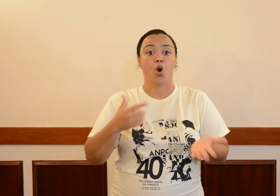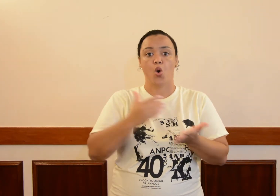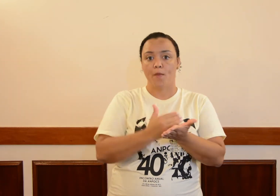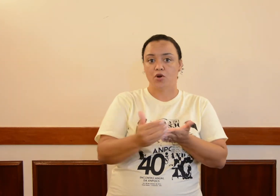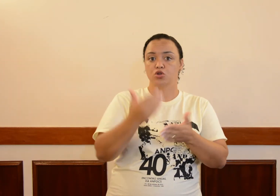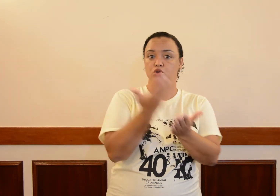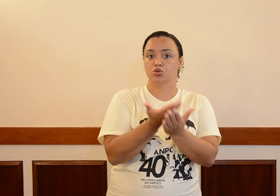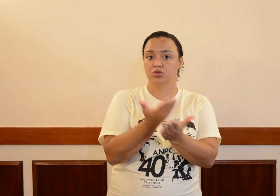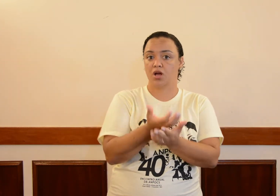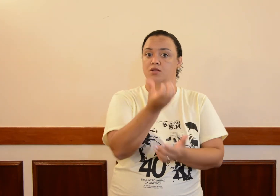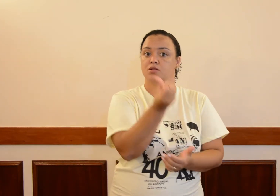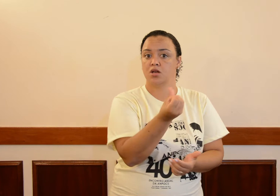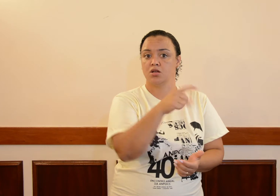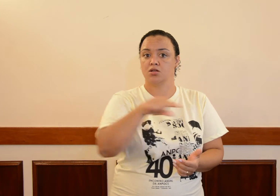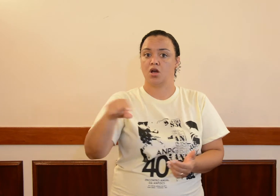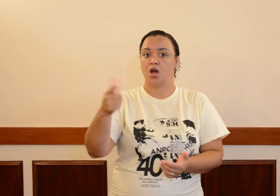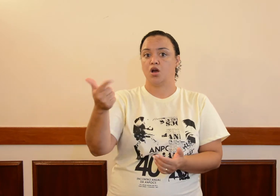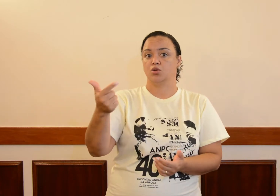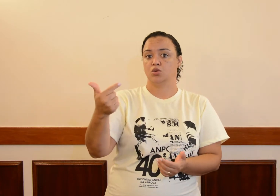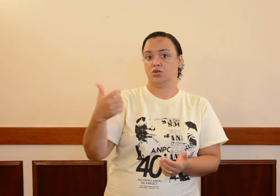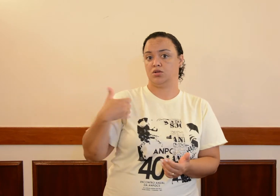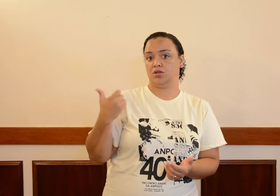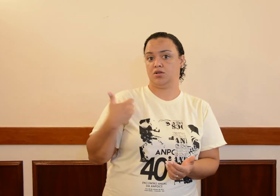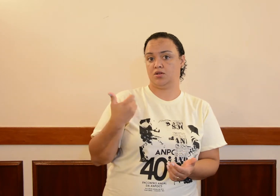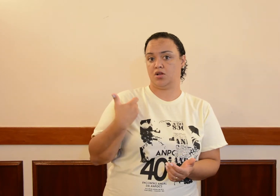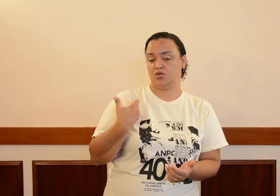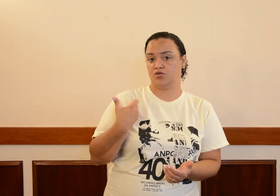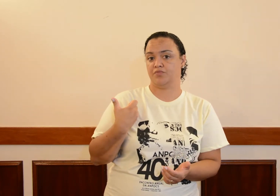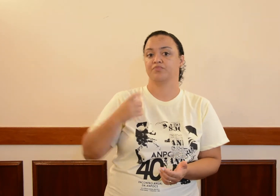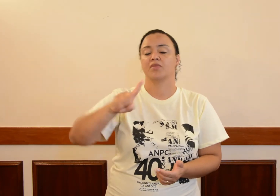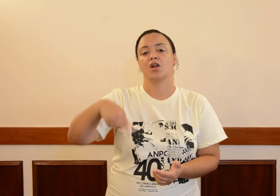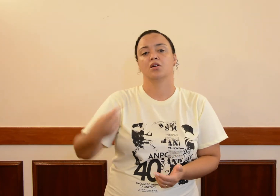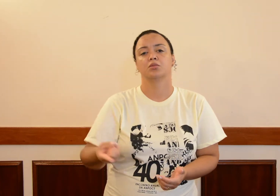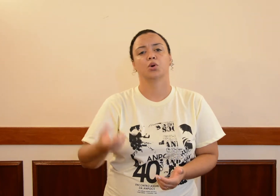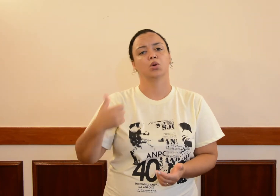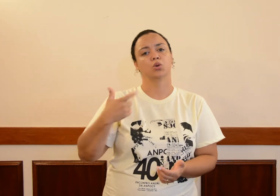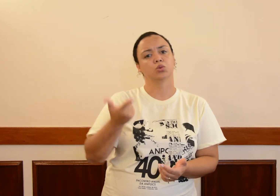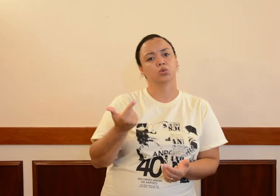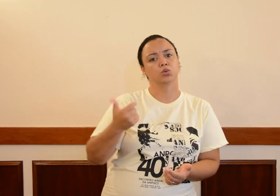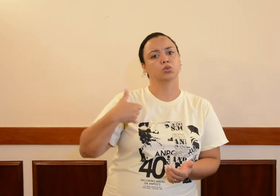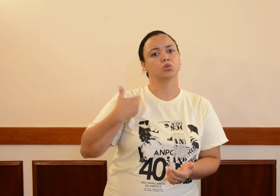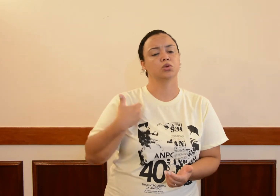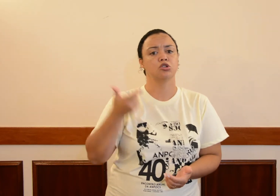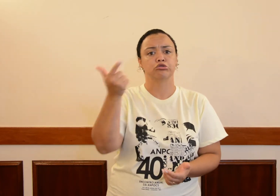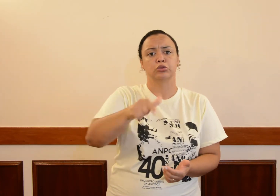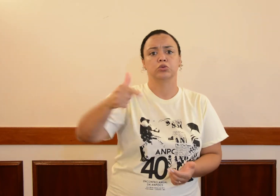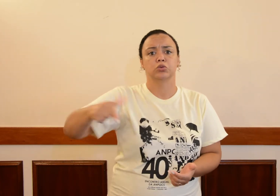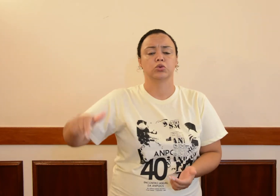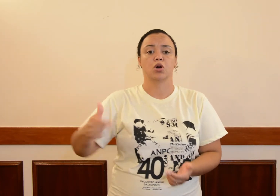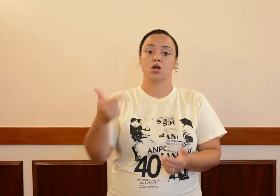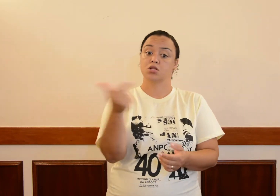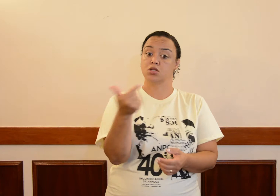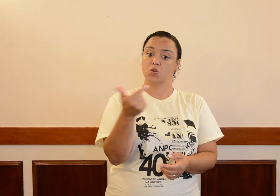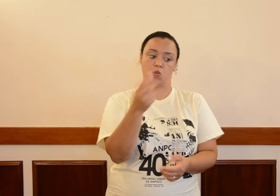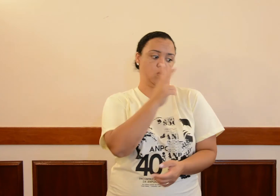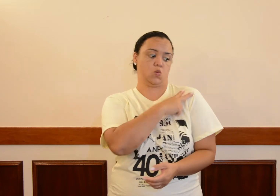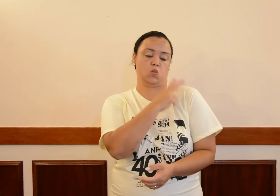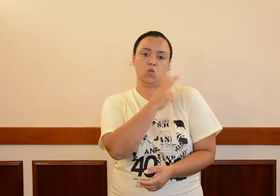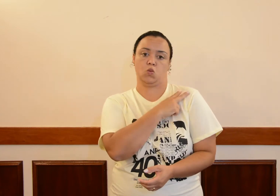idade. Neste percurso, cursou por 2 anos a primeira série e repetiu por 4 vezes a segunda. Sua mãe conta